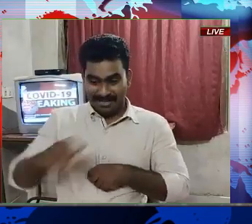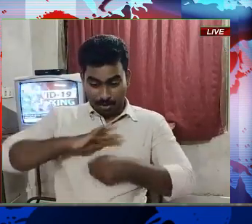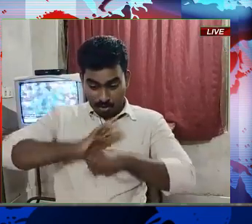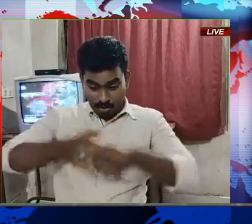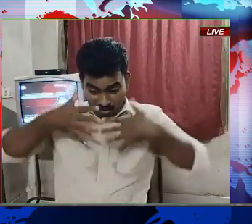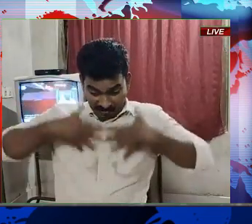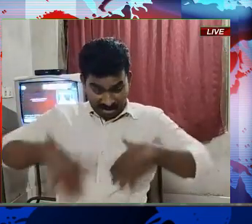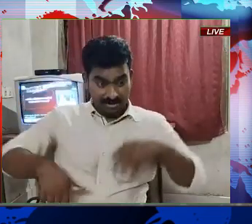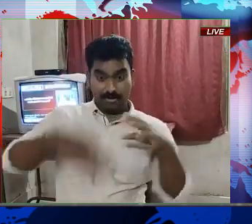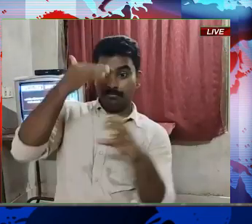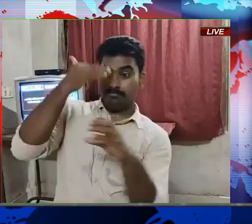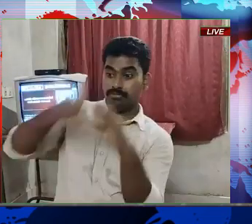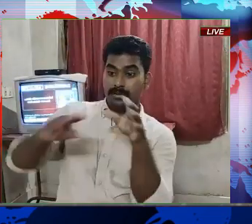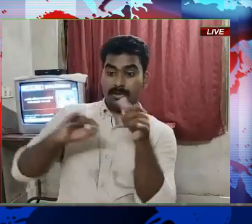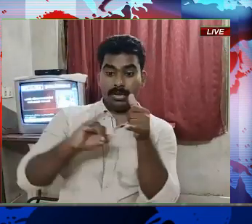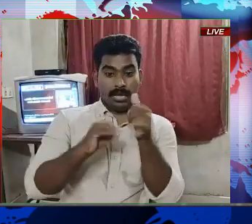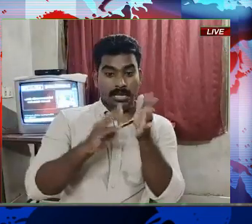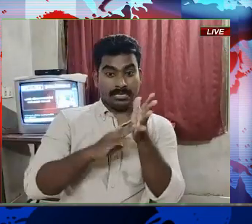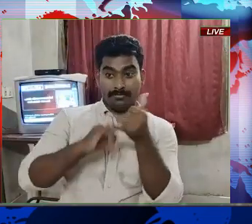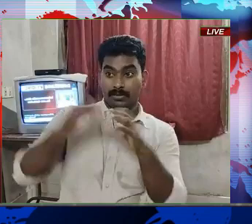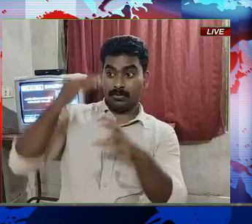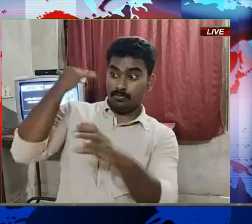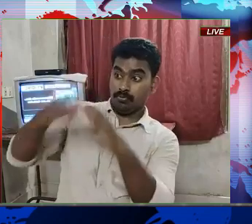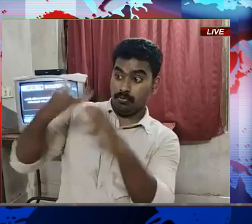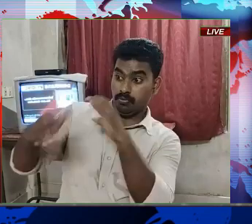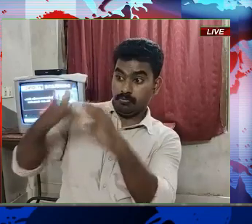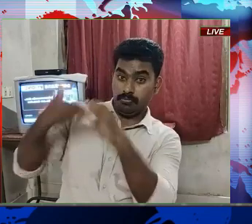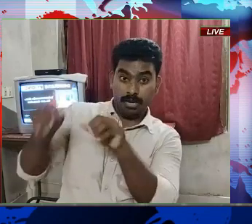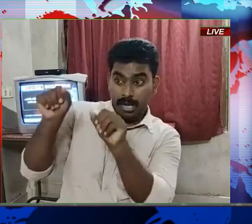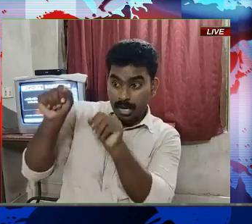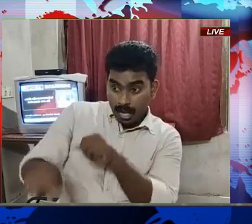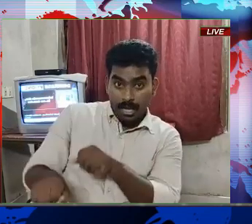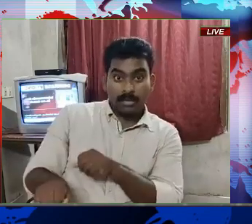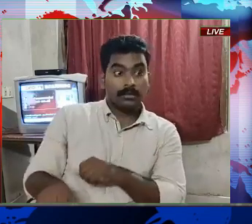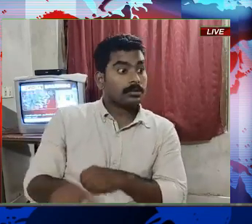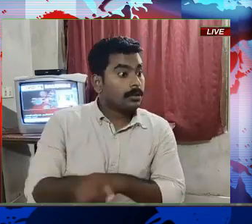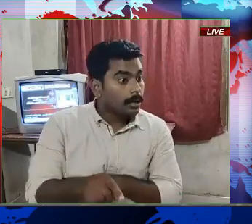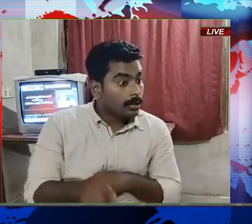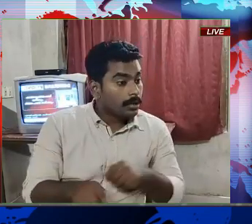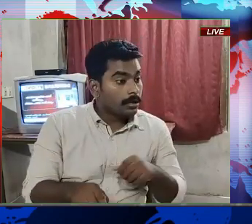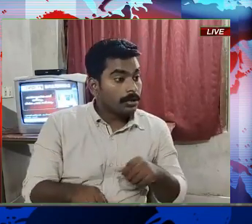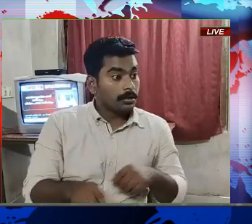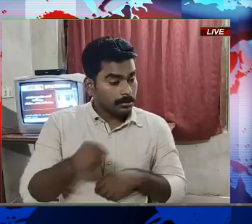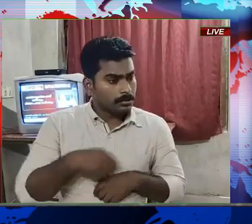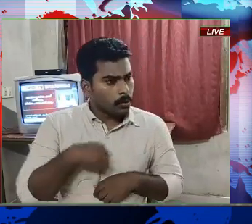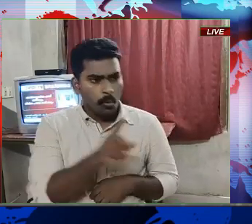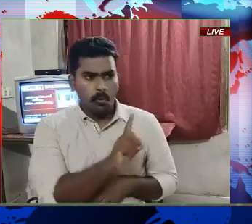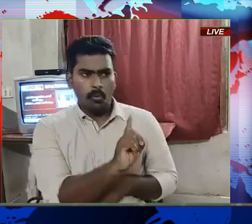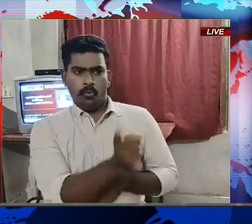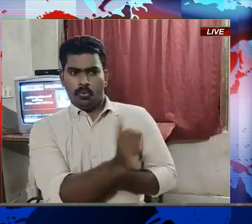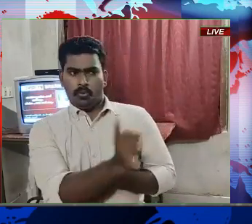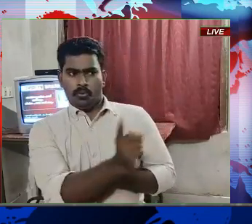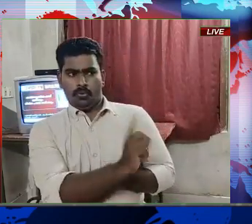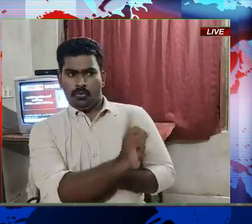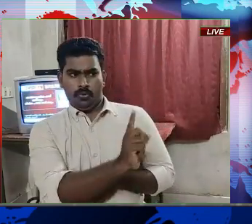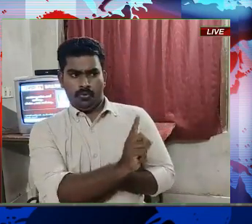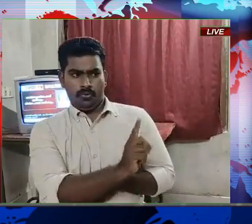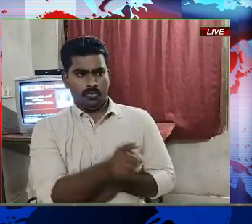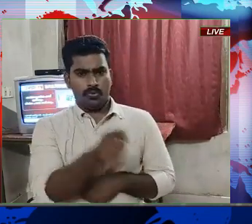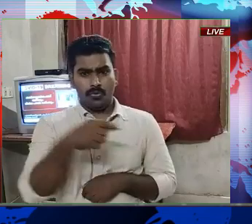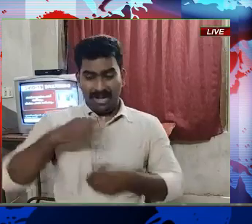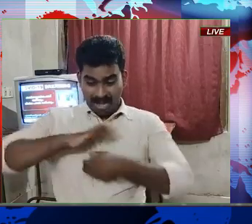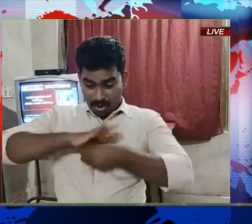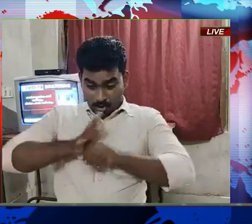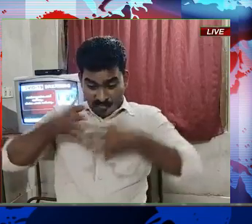ലോക്ക്ഡൌണിനെ തുടർന്ന് സ്കൂളുകൾ അടച്ചിട്ടിരിക്കുന്നു. അപ്പോൾ ഈ അടച്ചിട്ടിരിക്കുന്ന സ്ഥാപനങ്ങളിൽ അവർക്ക് ആനുകൂല്യം കൊടുക്കുന്ന കാര്യം, ഡെയിലി